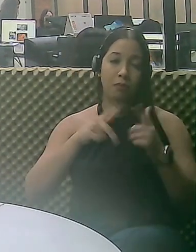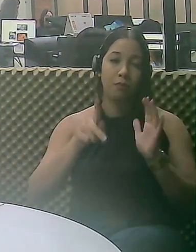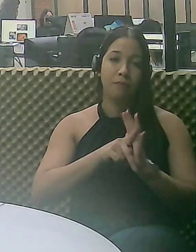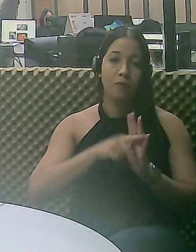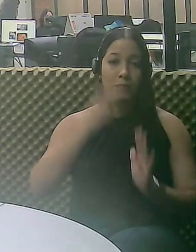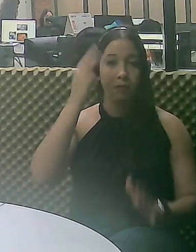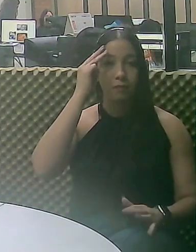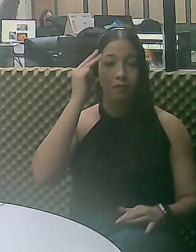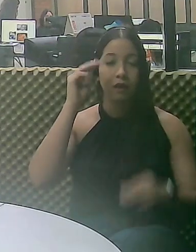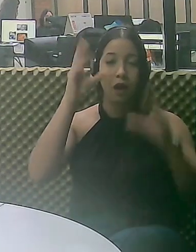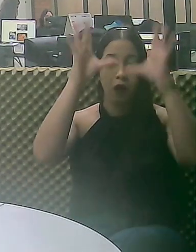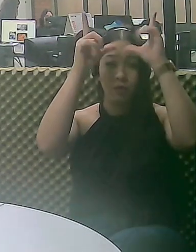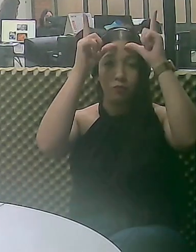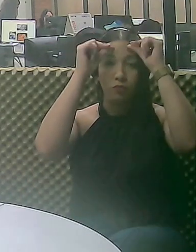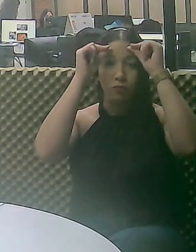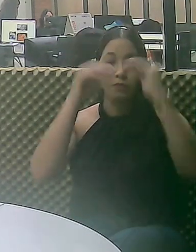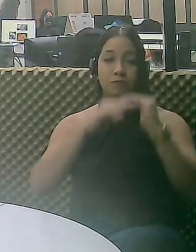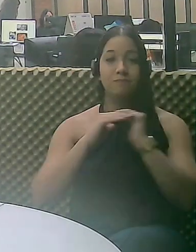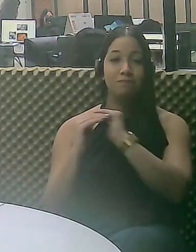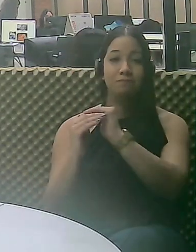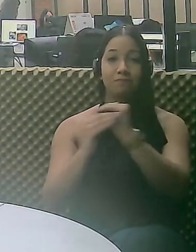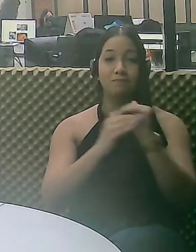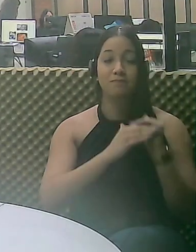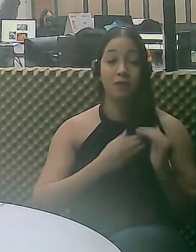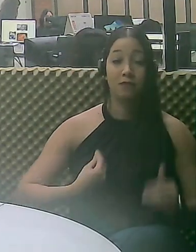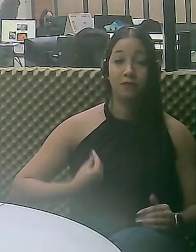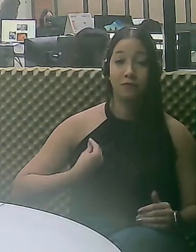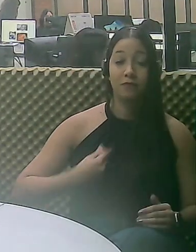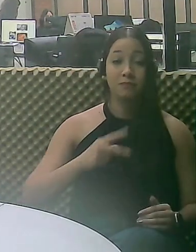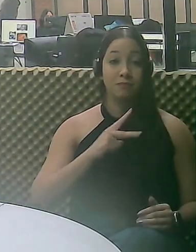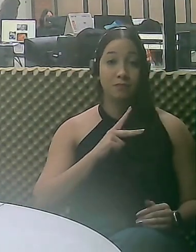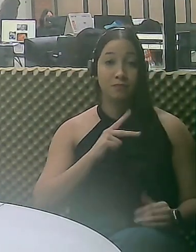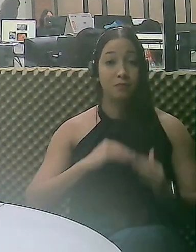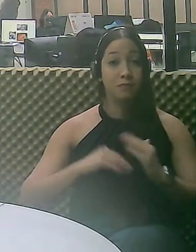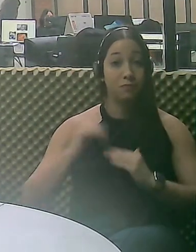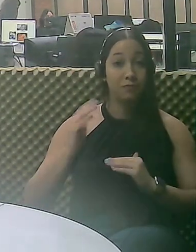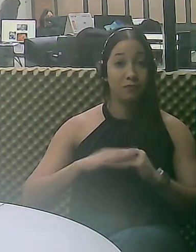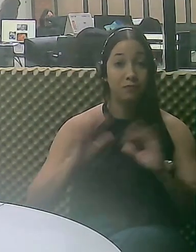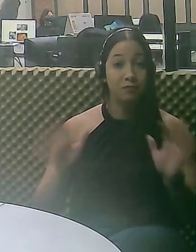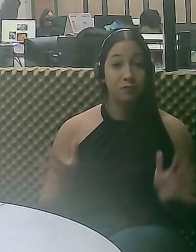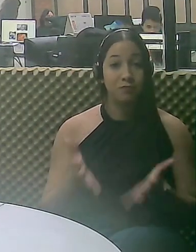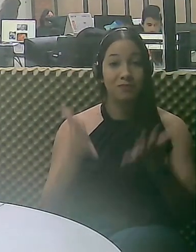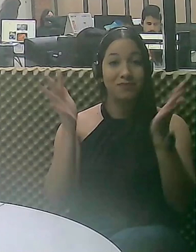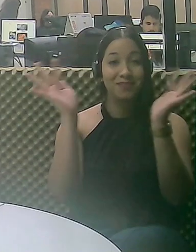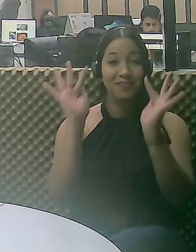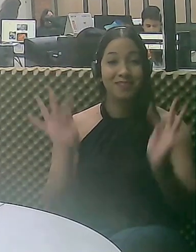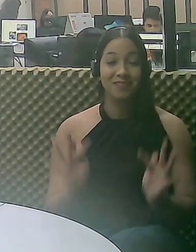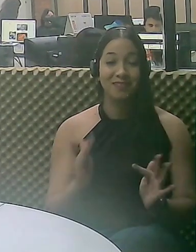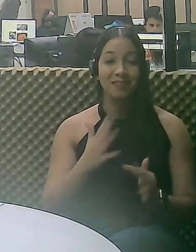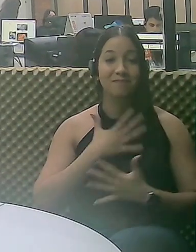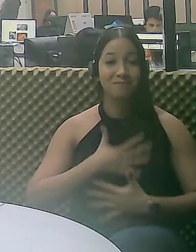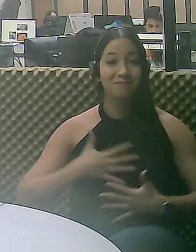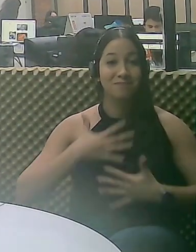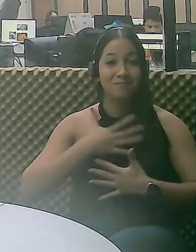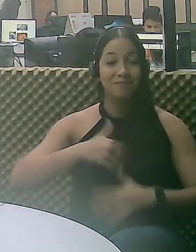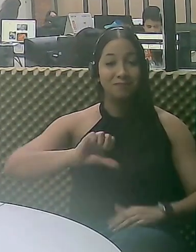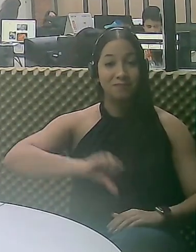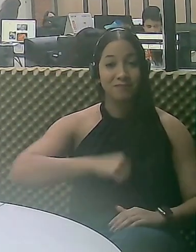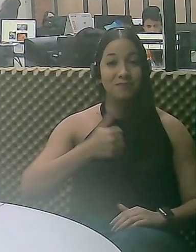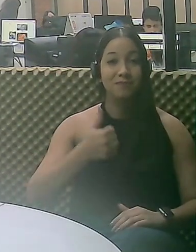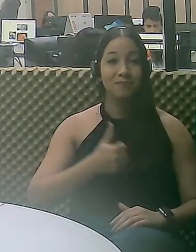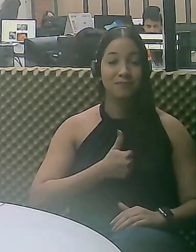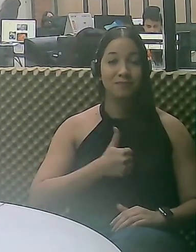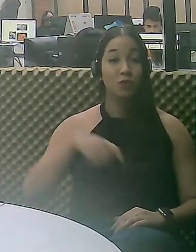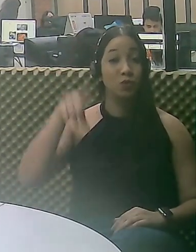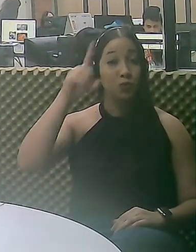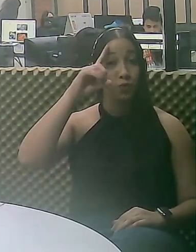de relaxamento, equilíbrio entre vida pessoal e profissional e promoção da felicidade, bem-estar e autoestima.